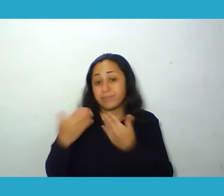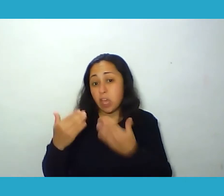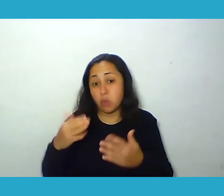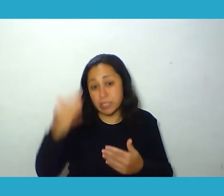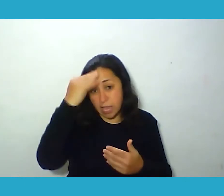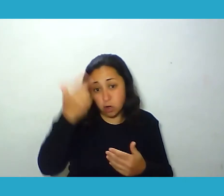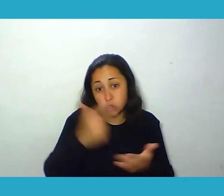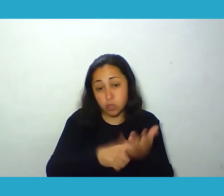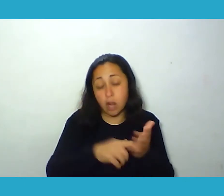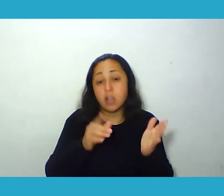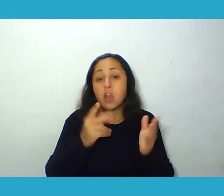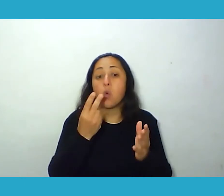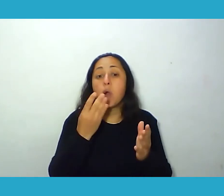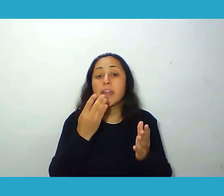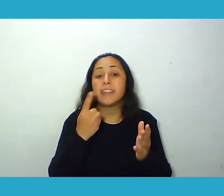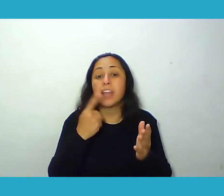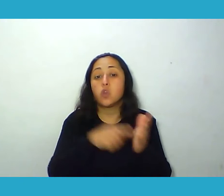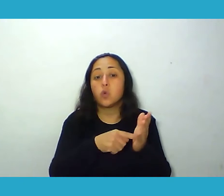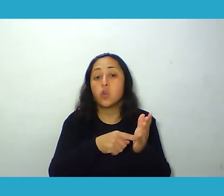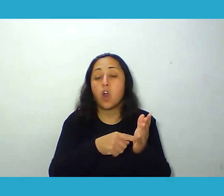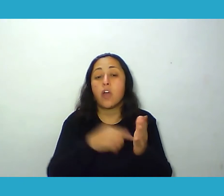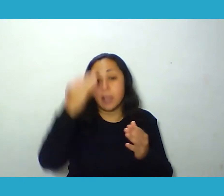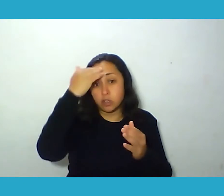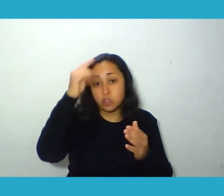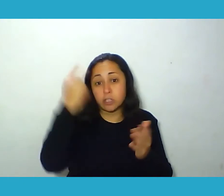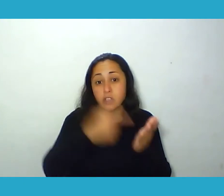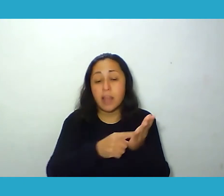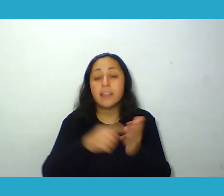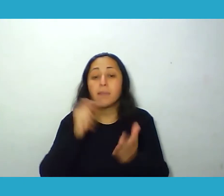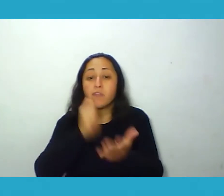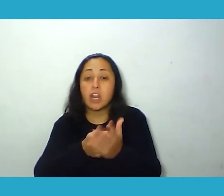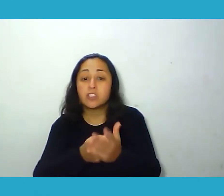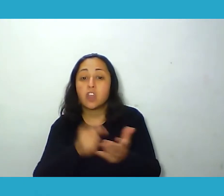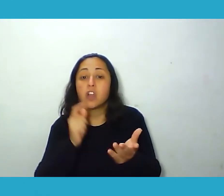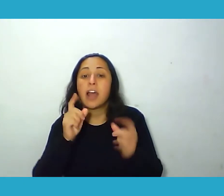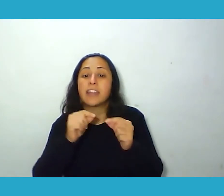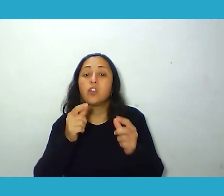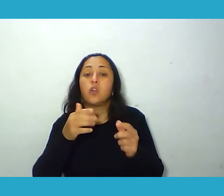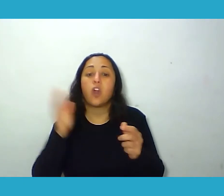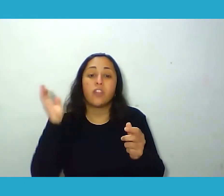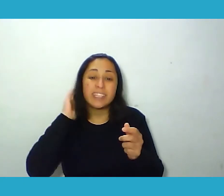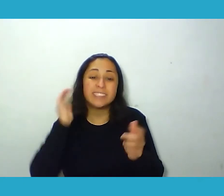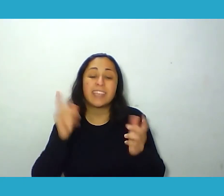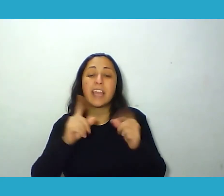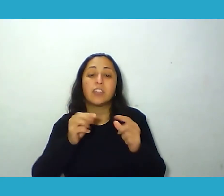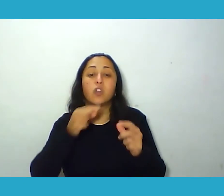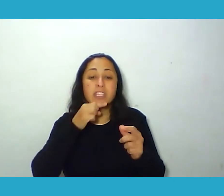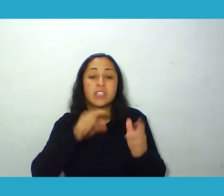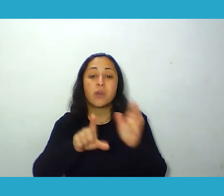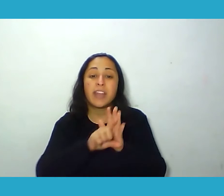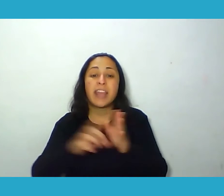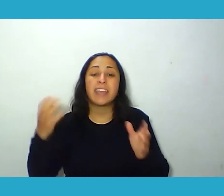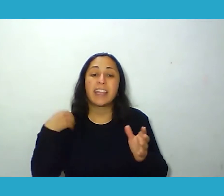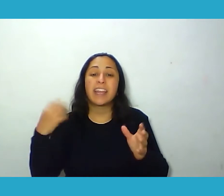declararla inconstitucional en cumplimiento del artículo 41 de la Constitución Nacional, así como por la violación del artículo 16, artículo 19 de la Ley General